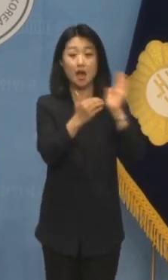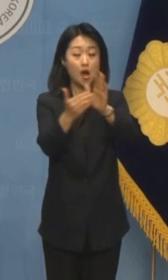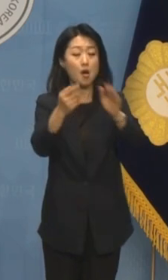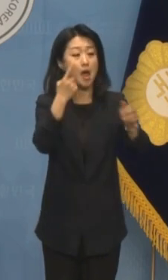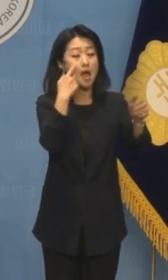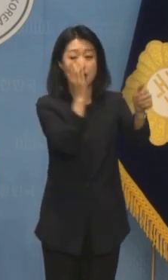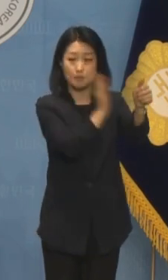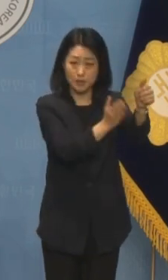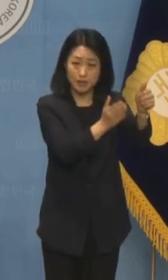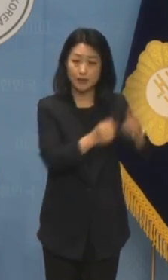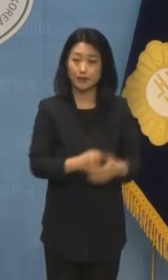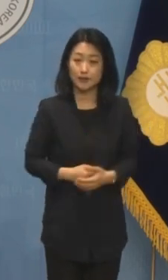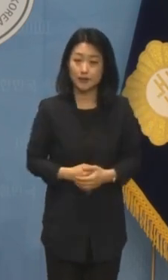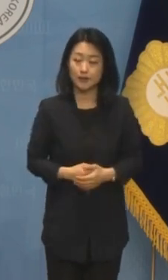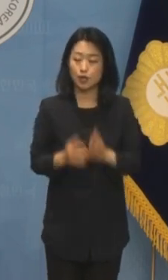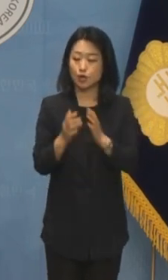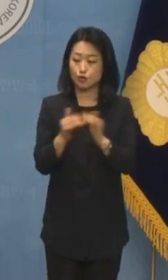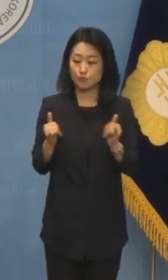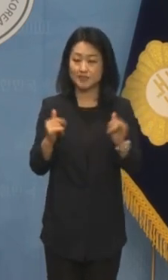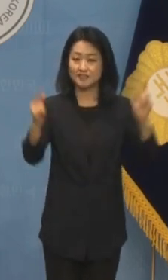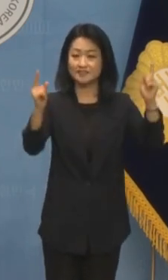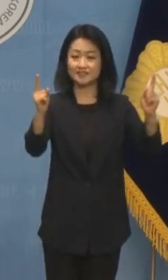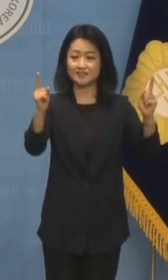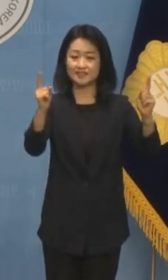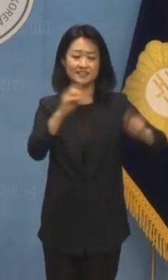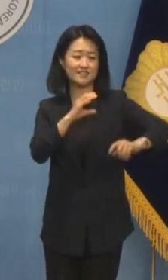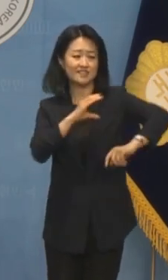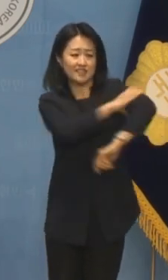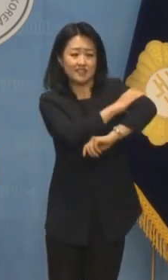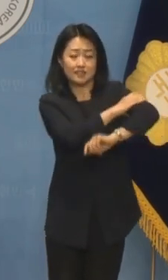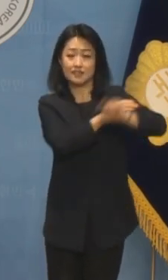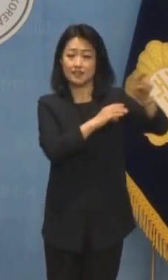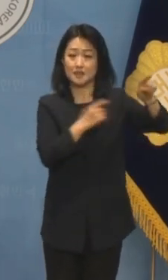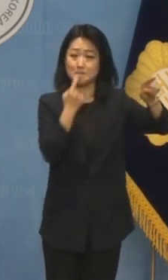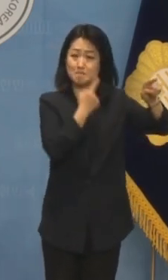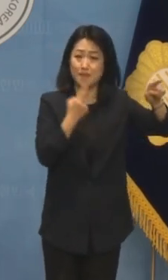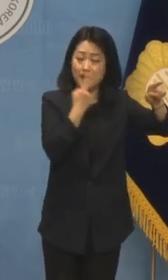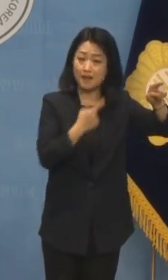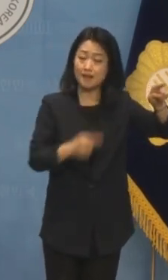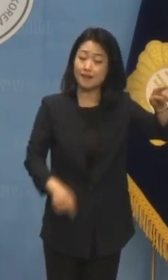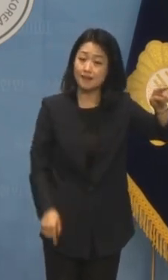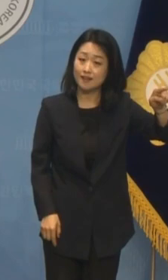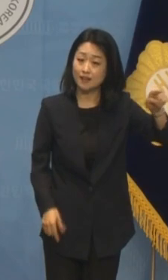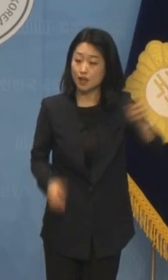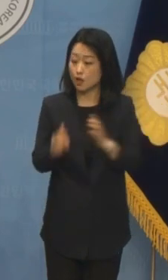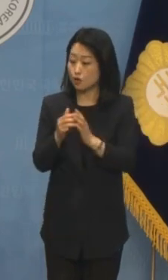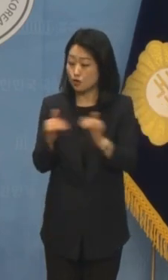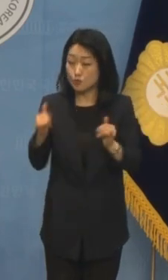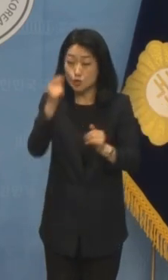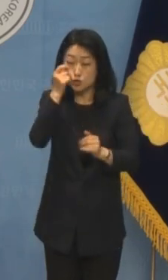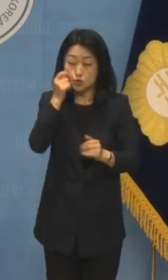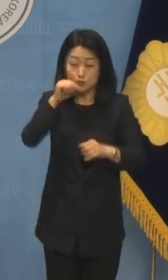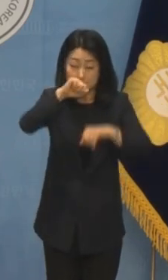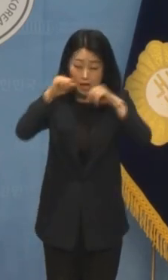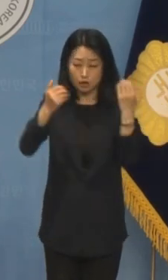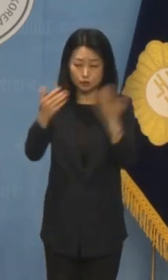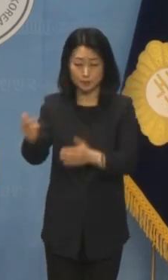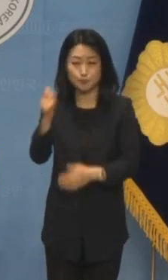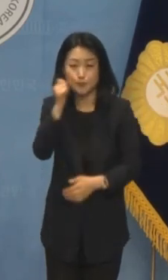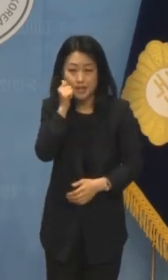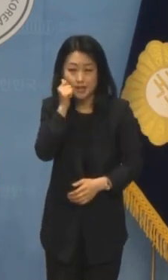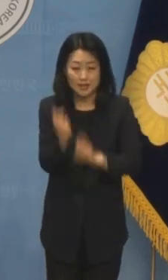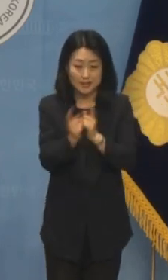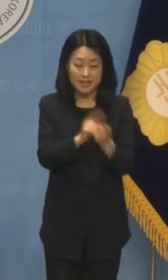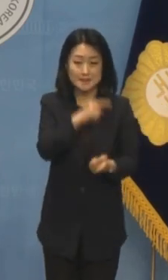보십시오. 국민을 상대로 힘자랑하는 대통령의 말로 국민들의 눈물을 닦아주지는 못할